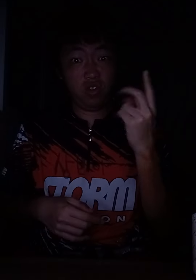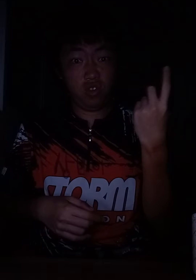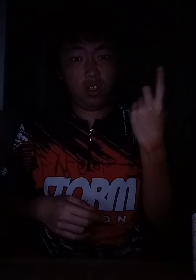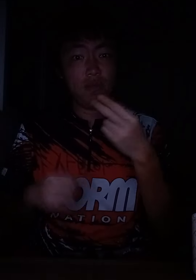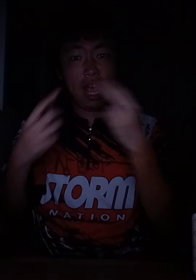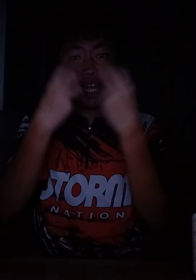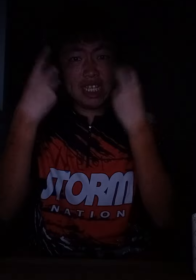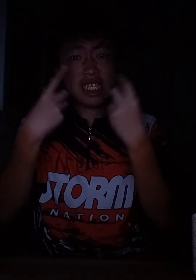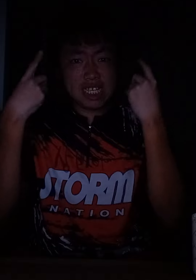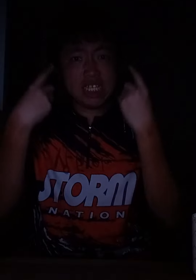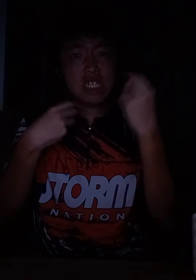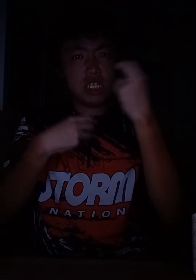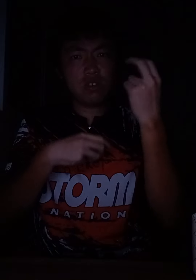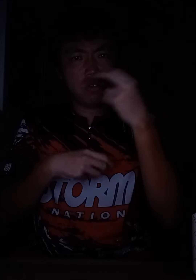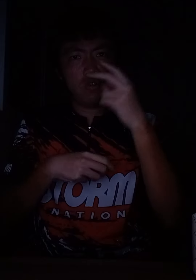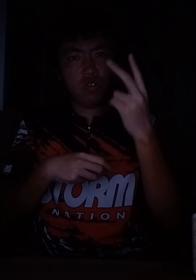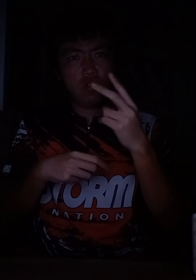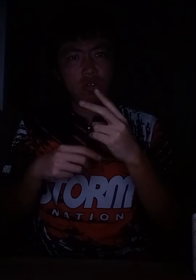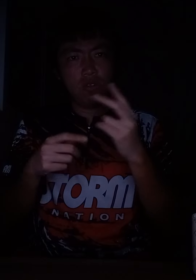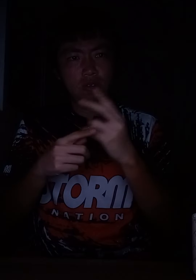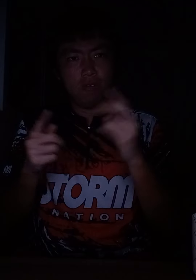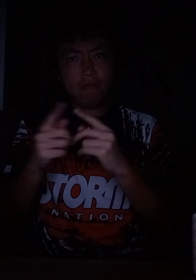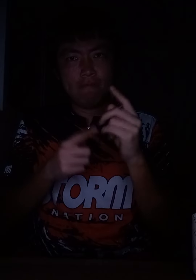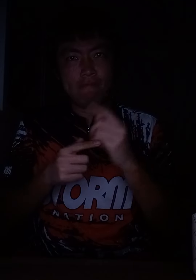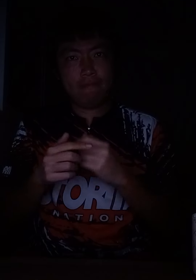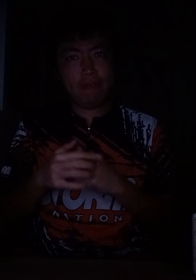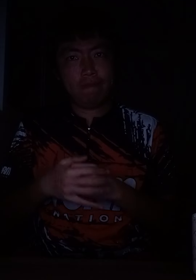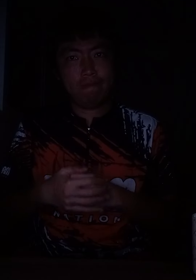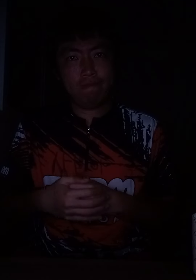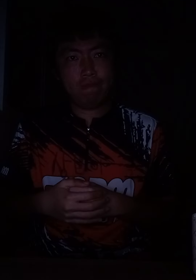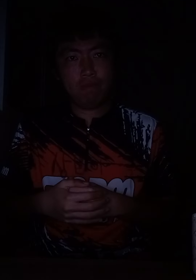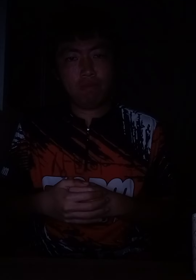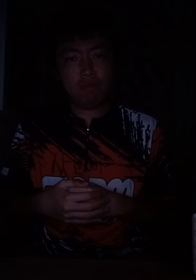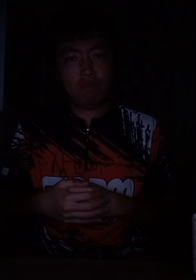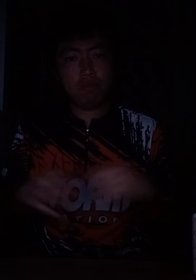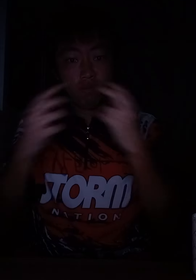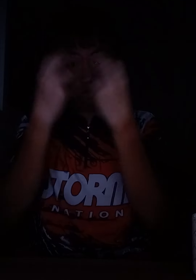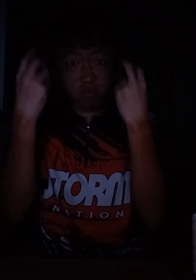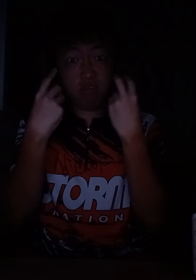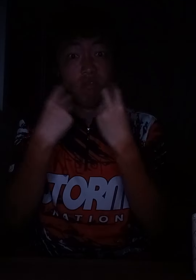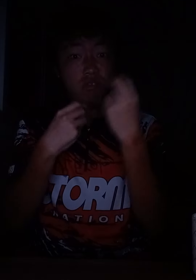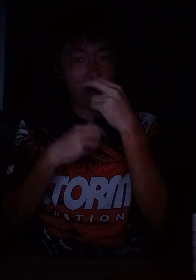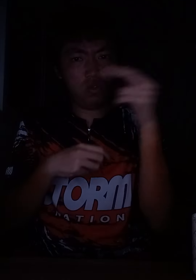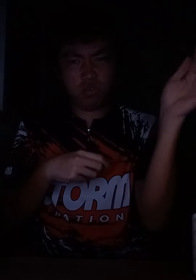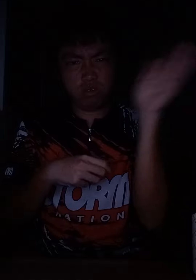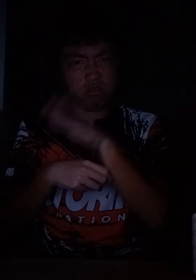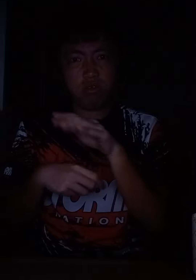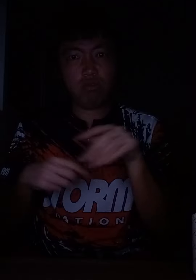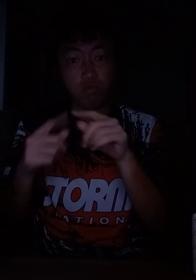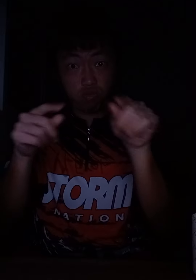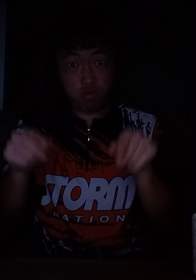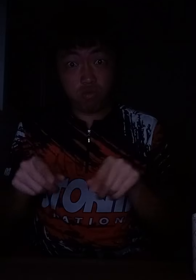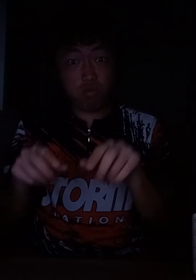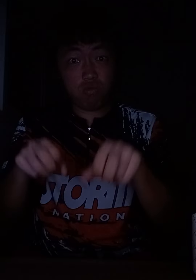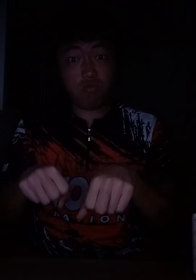마스크를 제대로 쓰지 않은 남성 2명이 편의점 안으로 들어옵니다. 마스크를 써달라는 말을 무시한 채 물건을 바구니에 아무렇게나